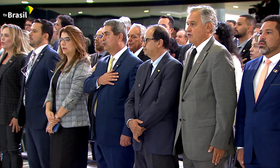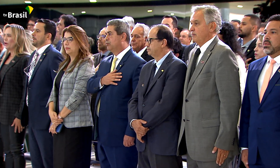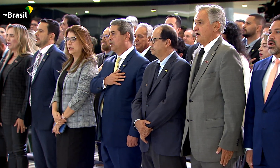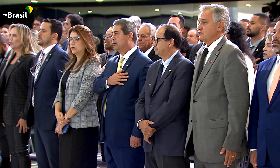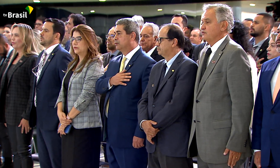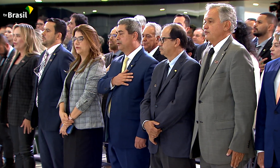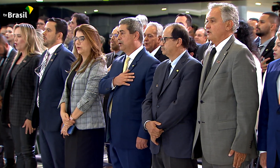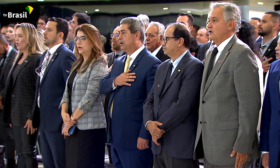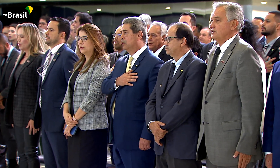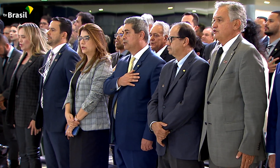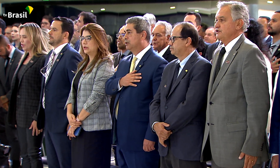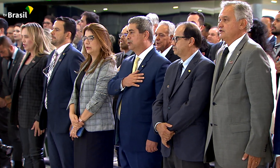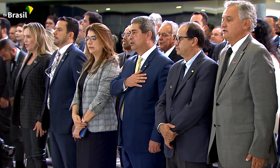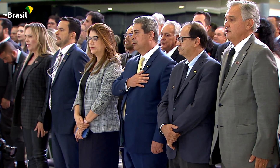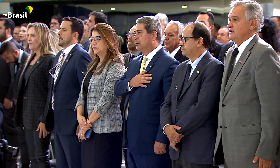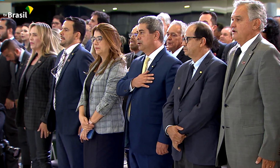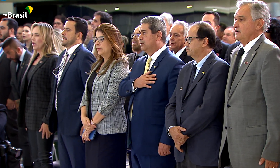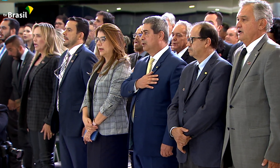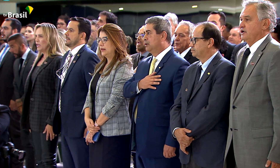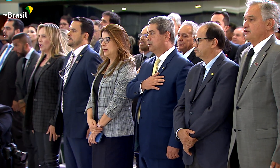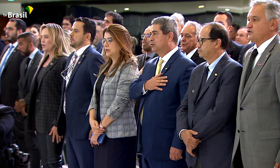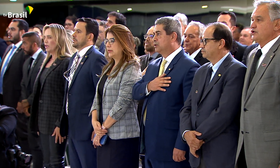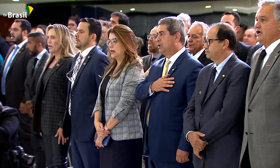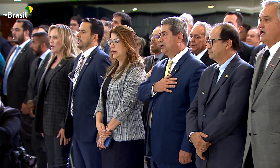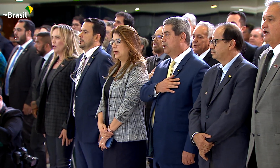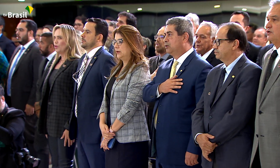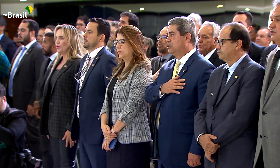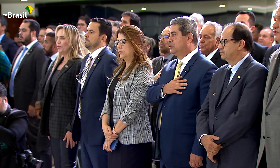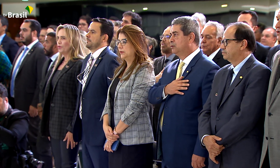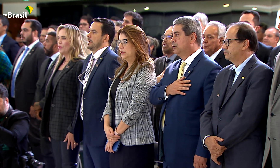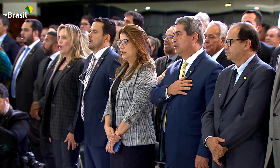a Ford Ka